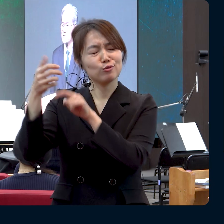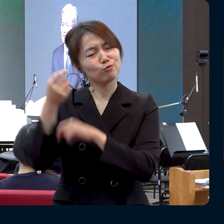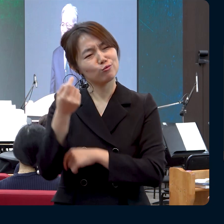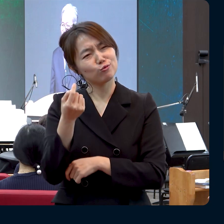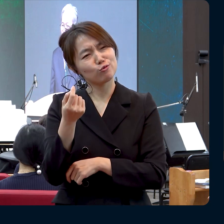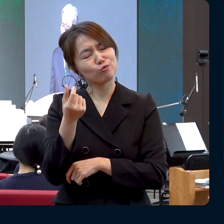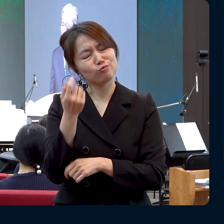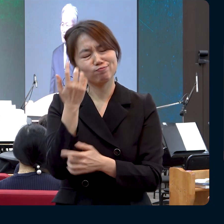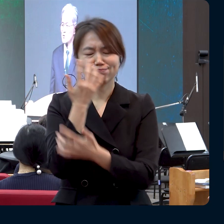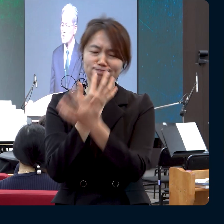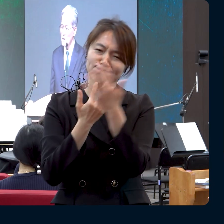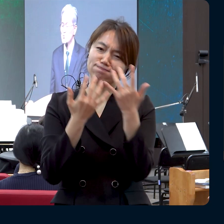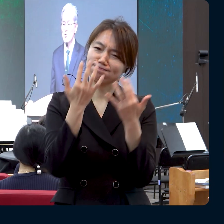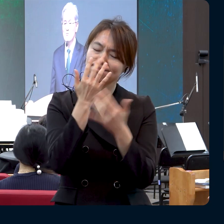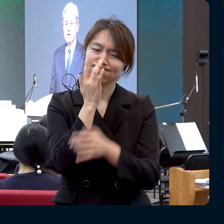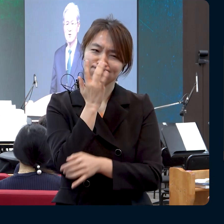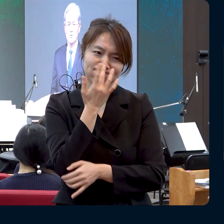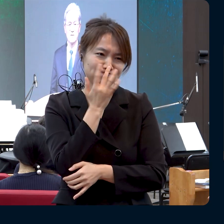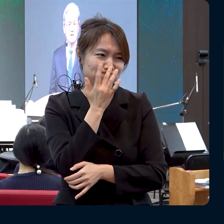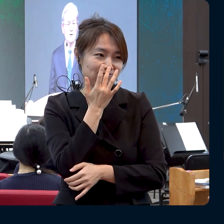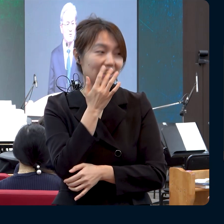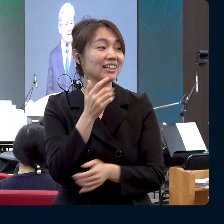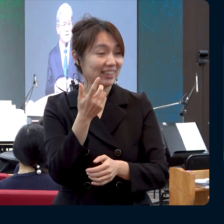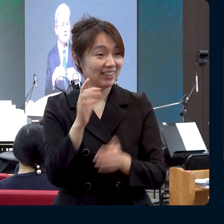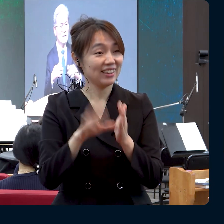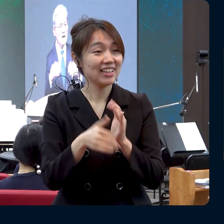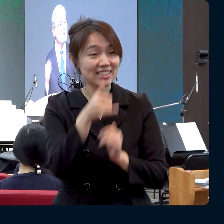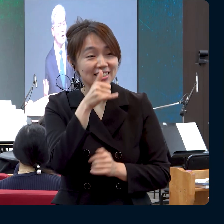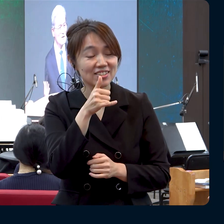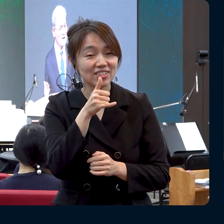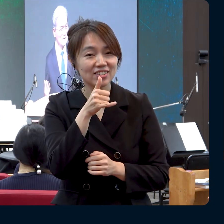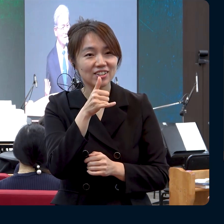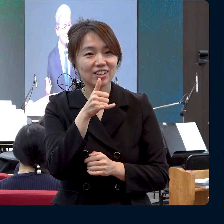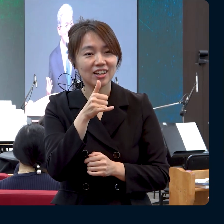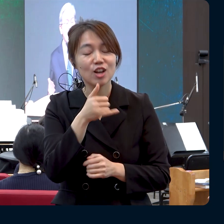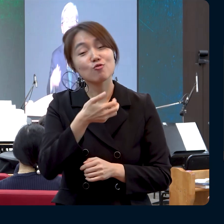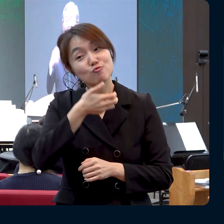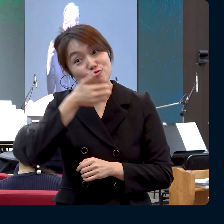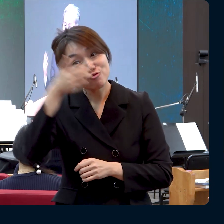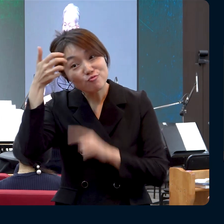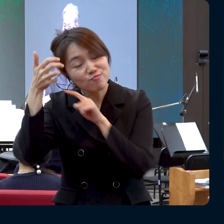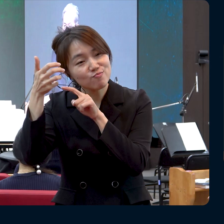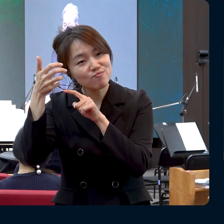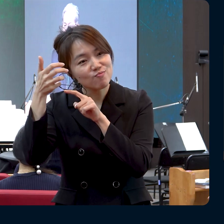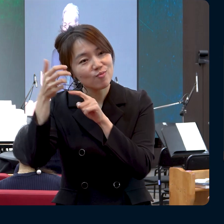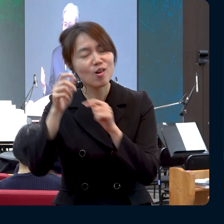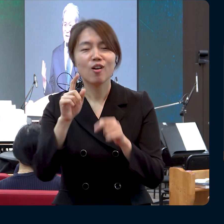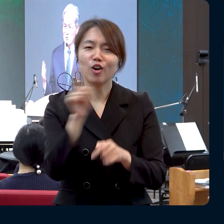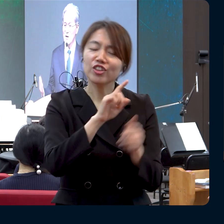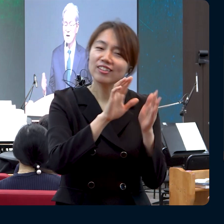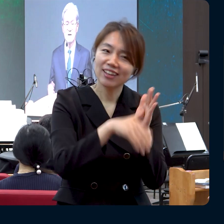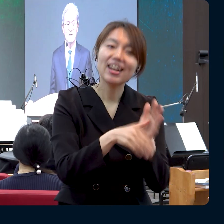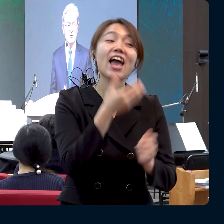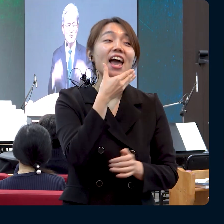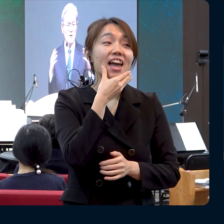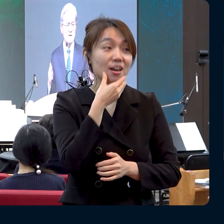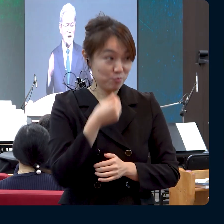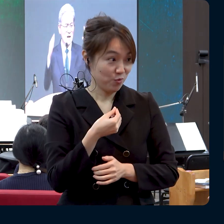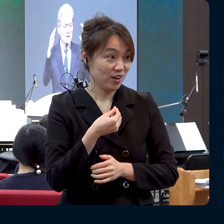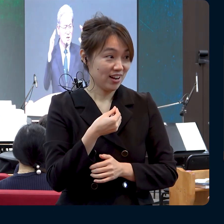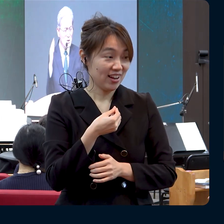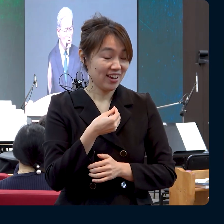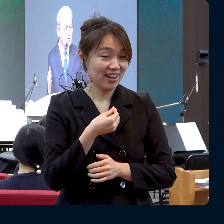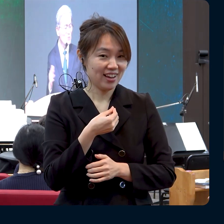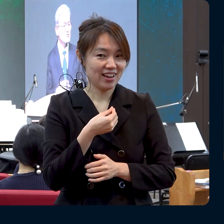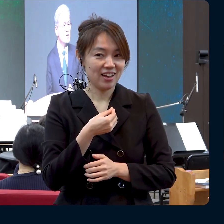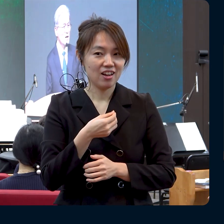단어예요. 예, 꿈은 참 좋은 말이죠. 우리를 행복하게 하는 아름다운 말입니다. 그러나 이 꿈에는 한